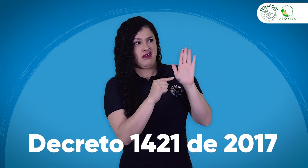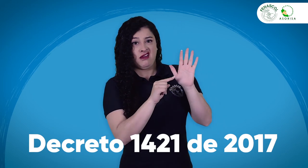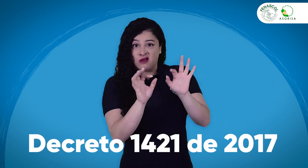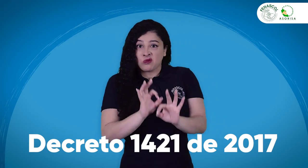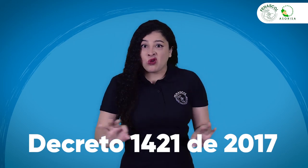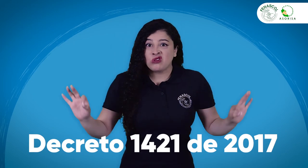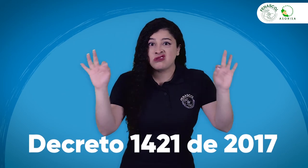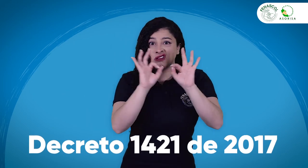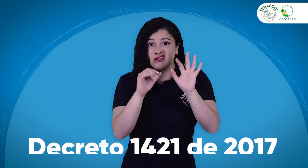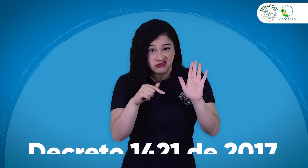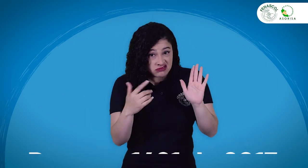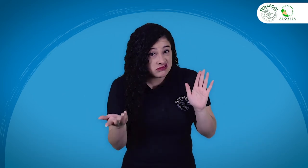es importante